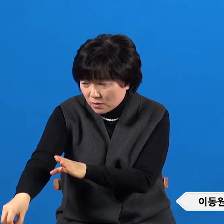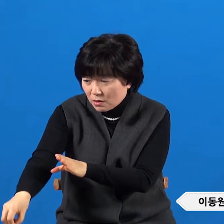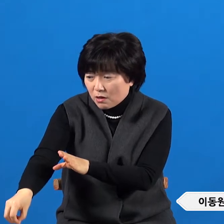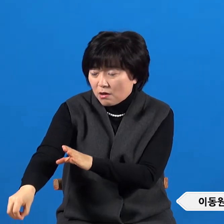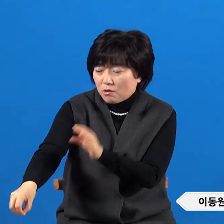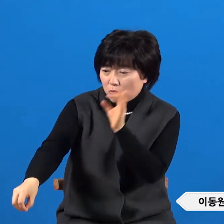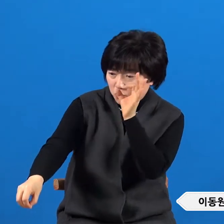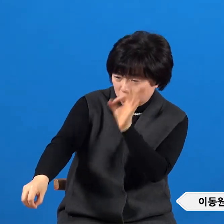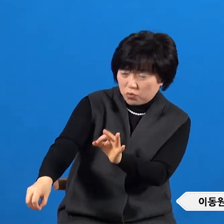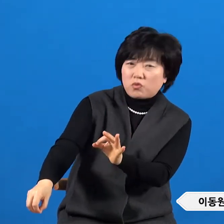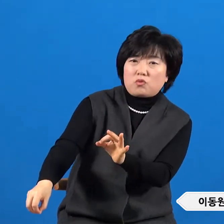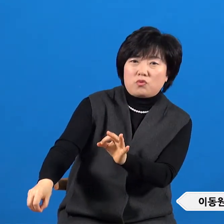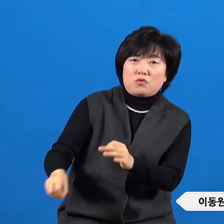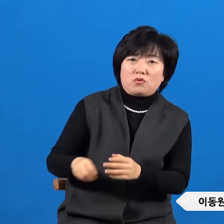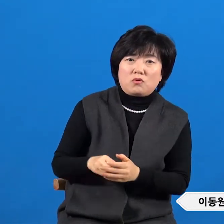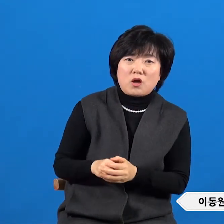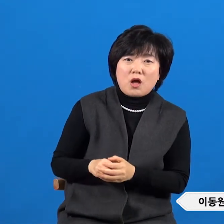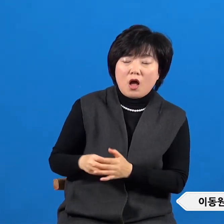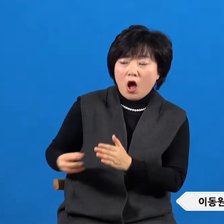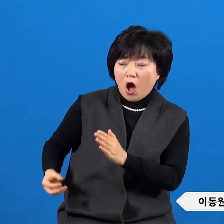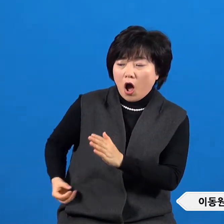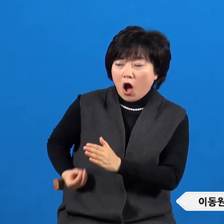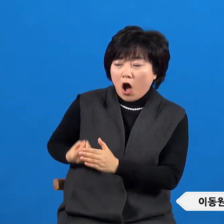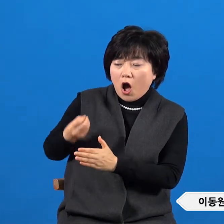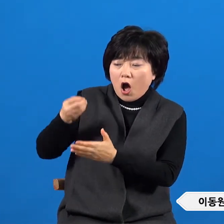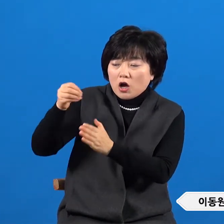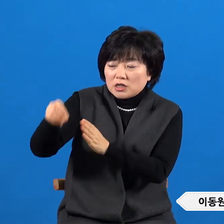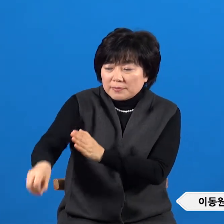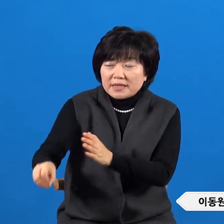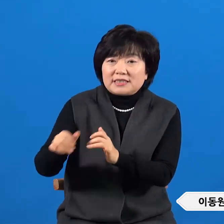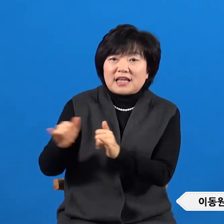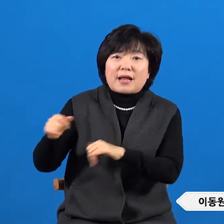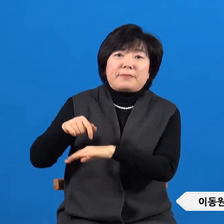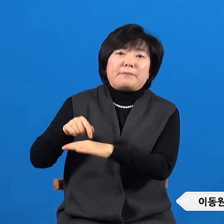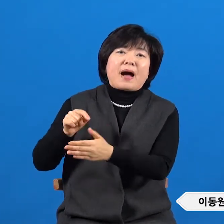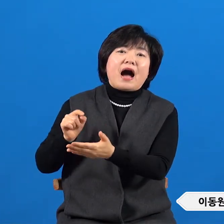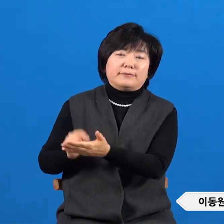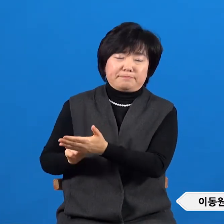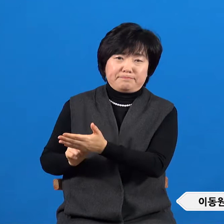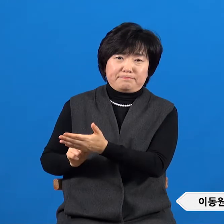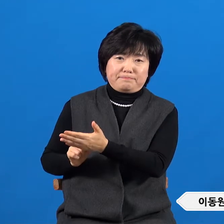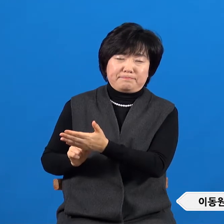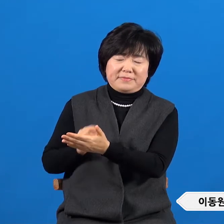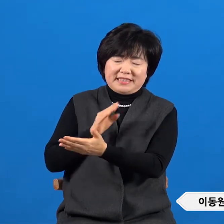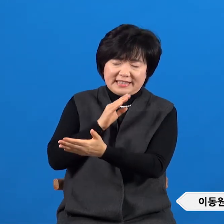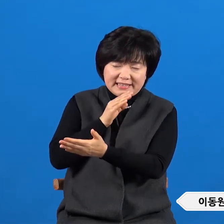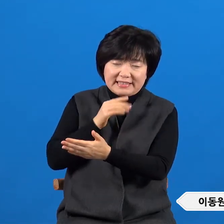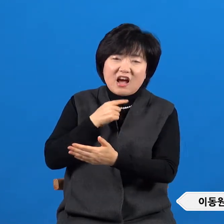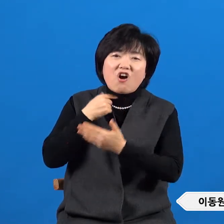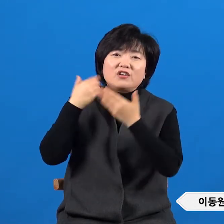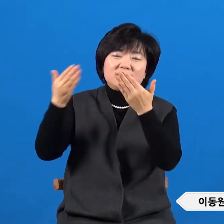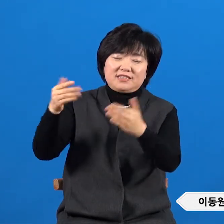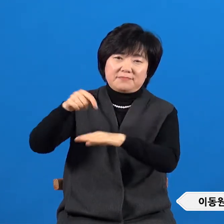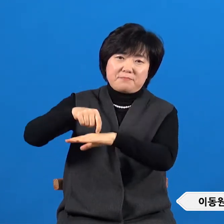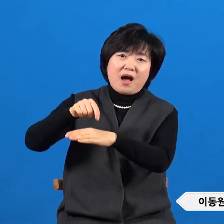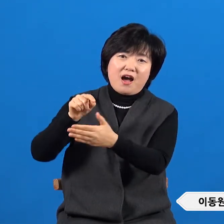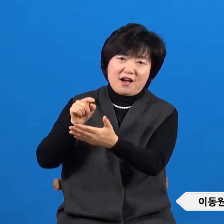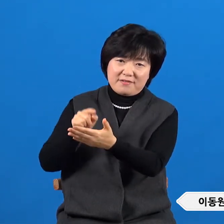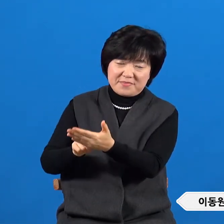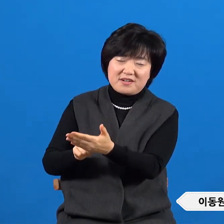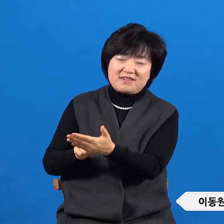것입니다. 여기 헌금자의 마음, 진정한 헌신을 주님은 주목하고 계시다는